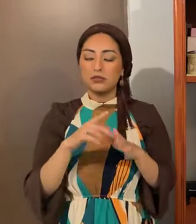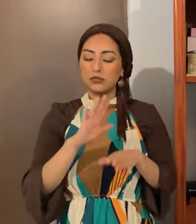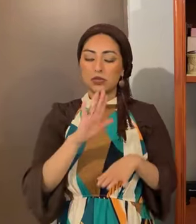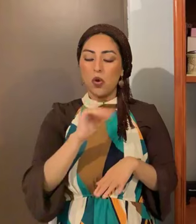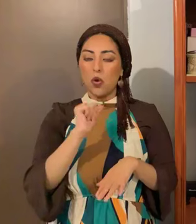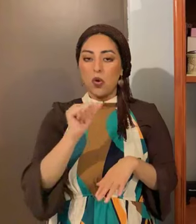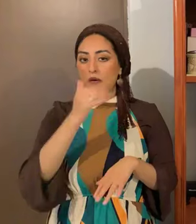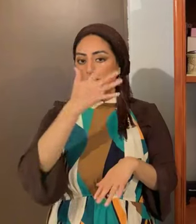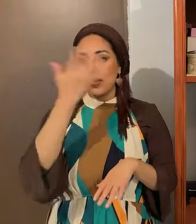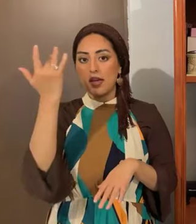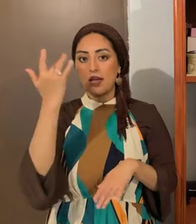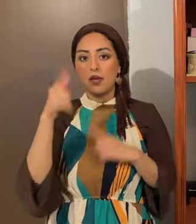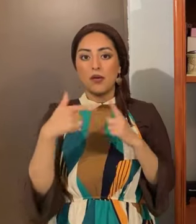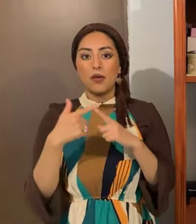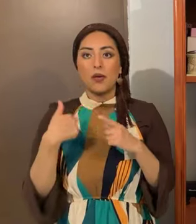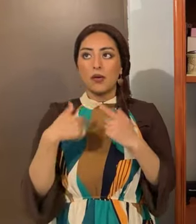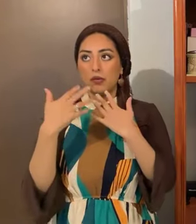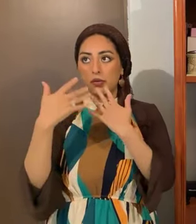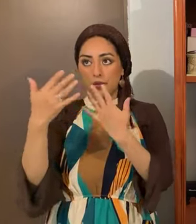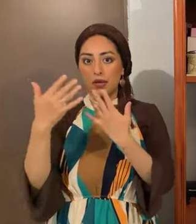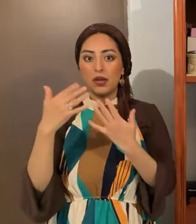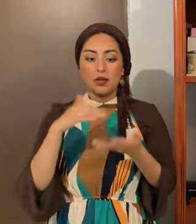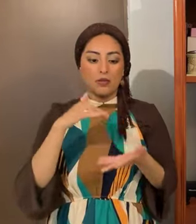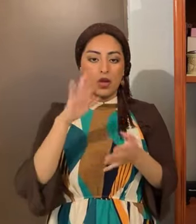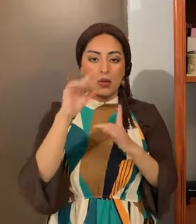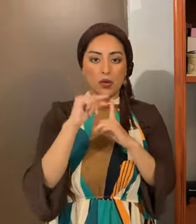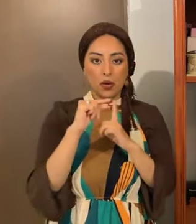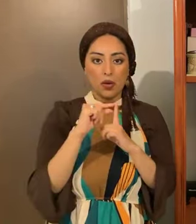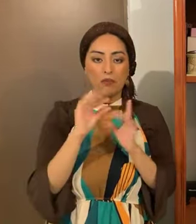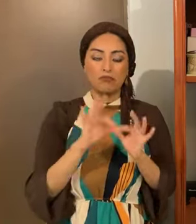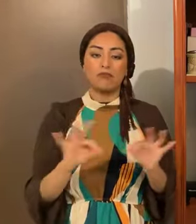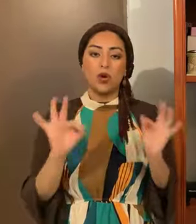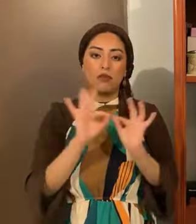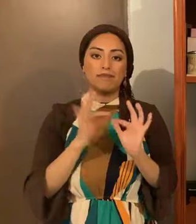olvidemos al exaltarle, al estudiar su palabra. Es muy importante,